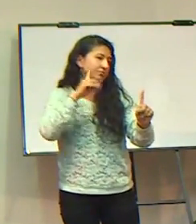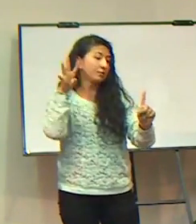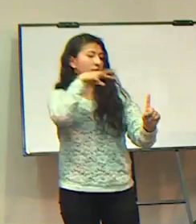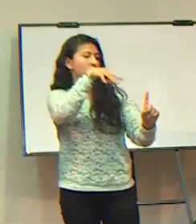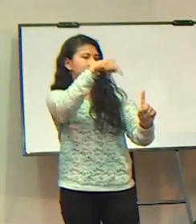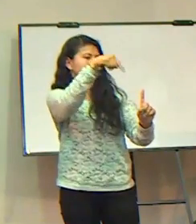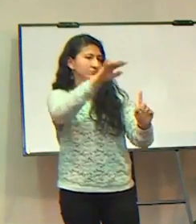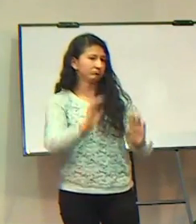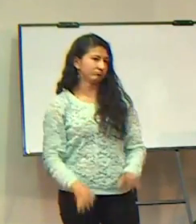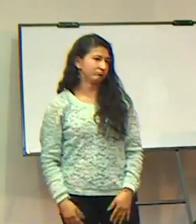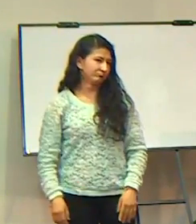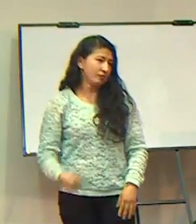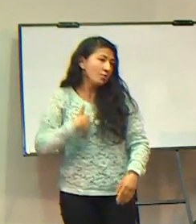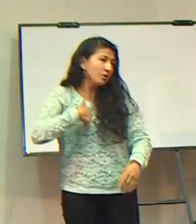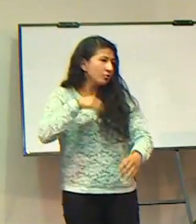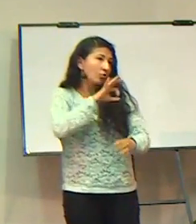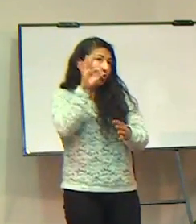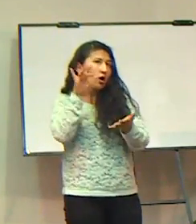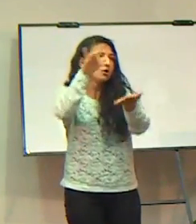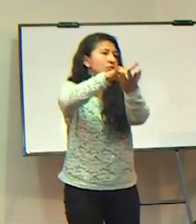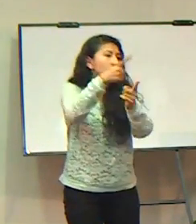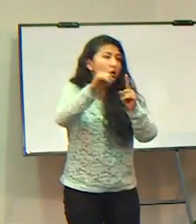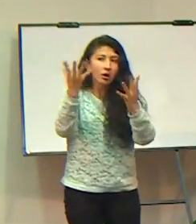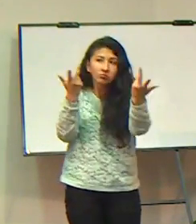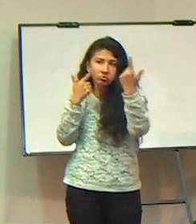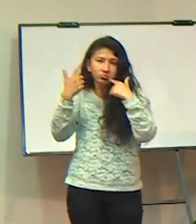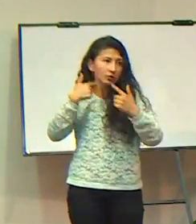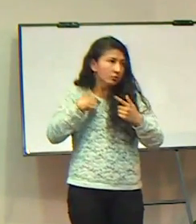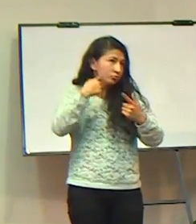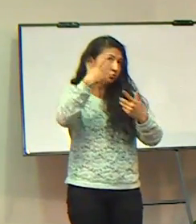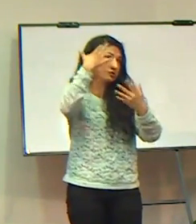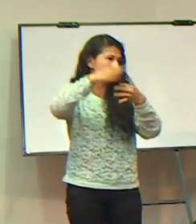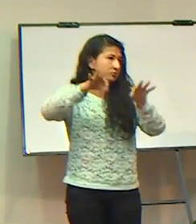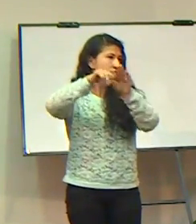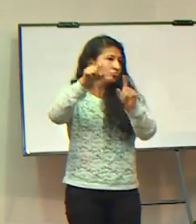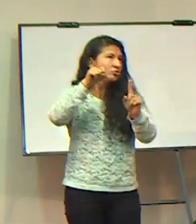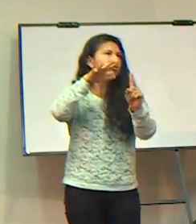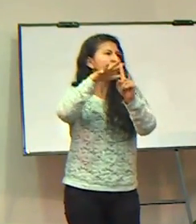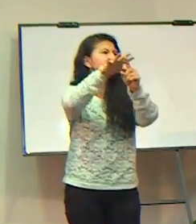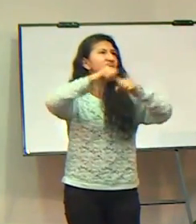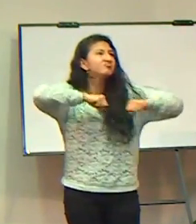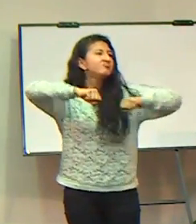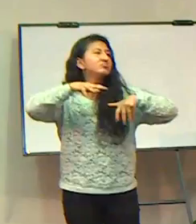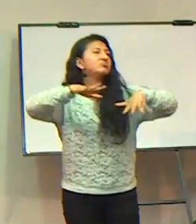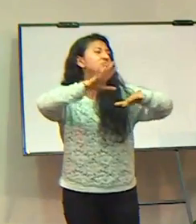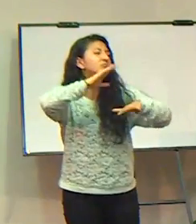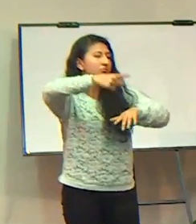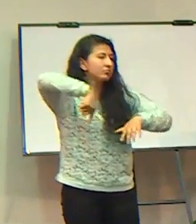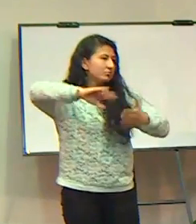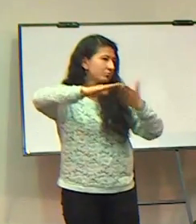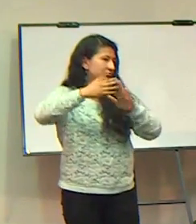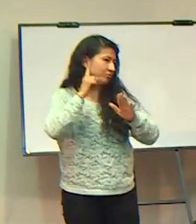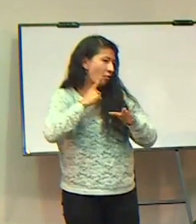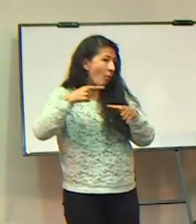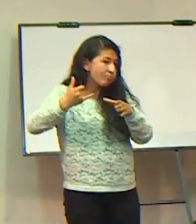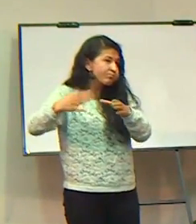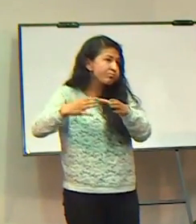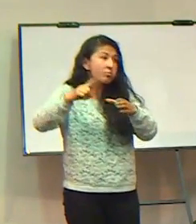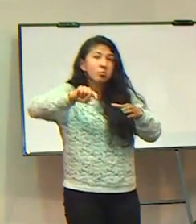que se incluyó la lengua de señas en la ley 324. Entonces yo sí he escuchado, sí me parece muy importante